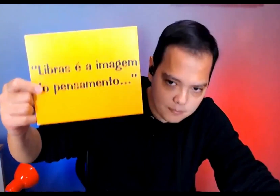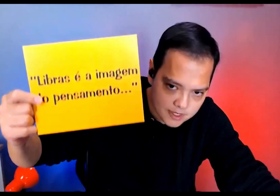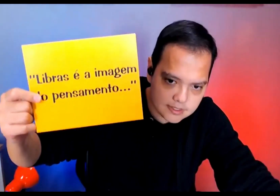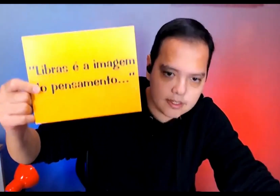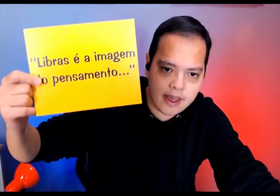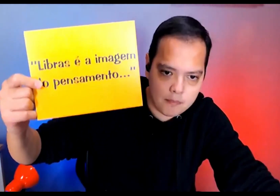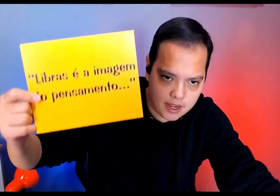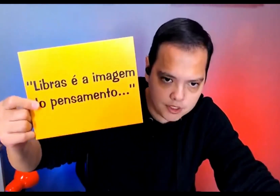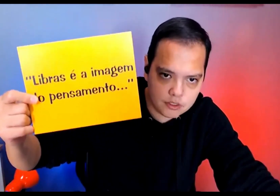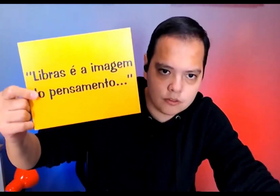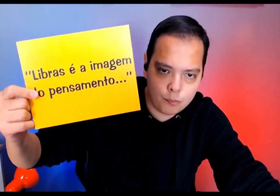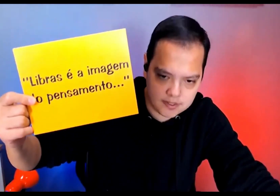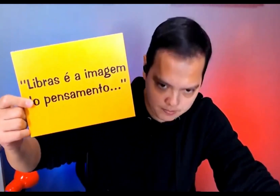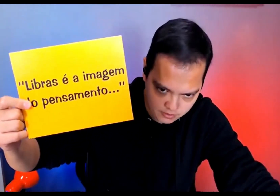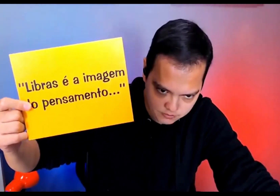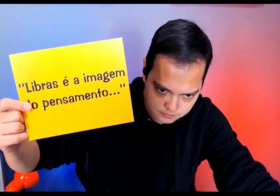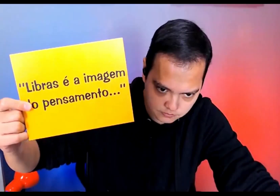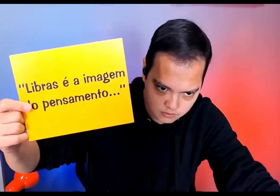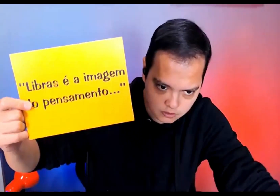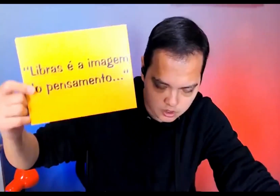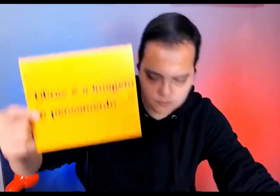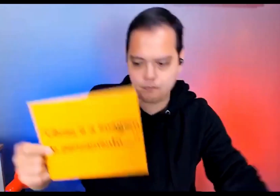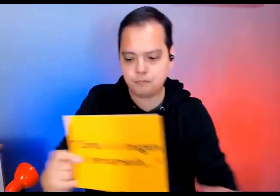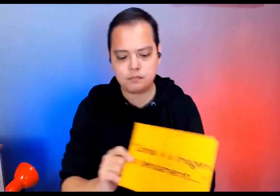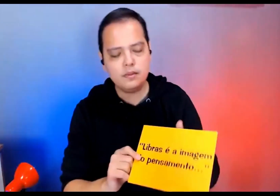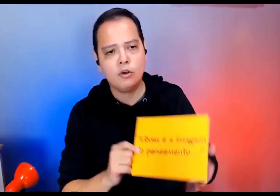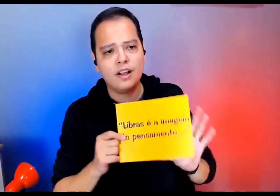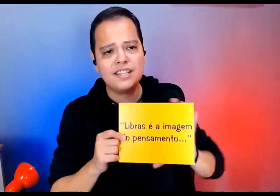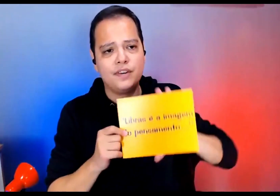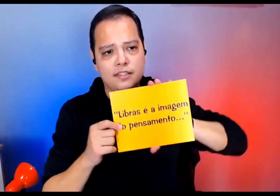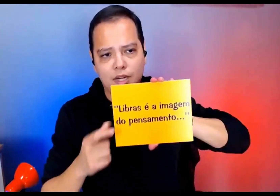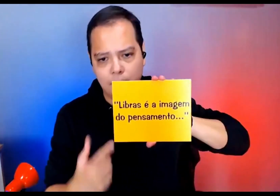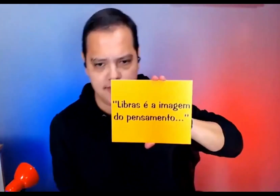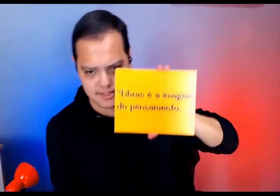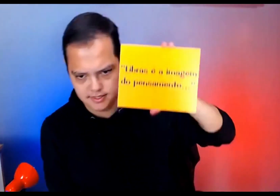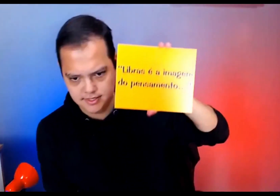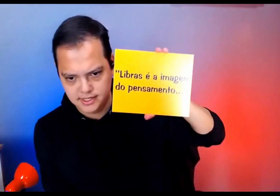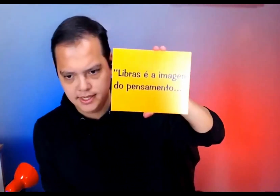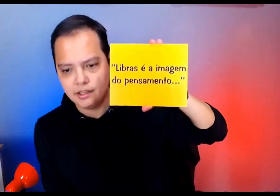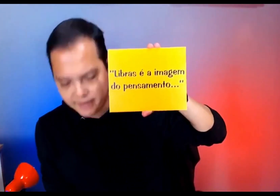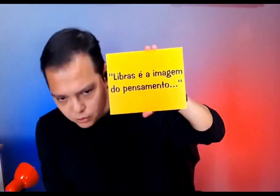Libras é a imagem do pensamento. Ó, coloca essa frase na sua cabeça e vai dormir com